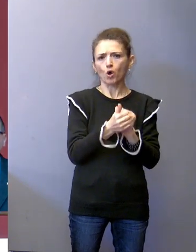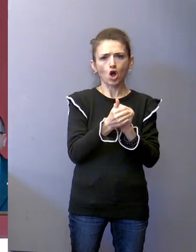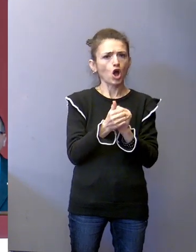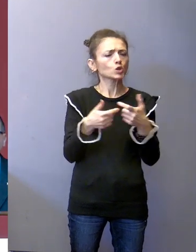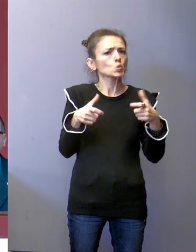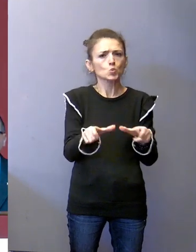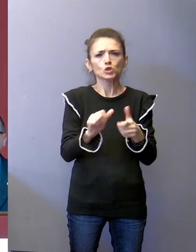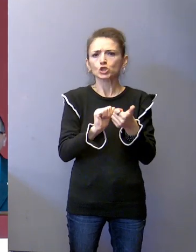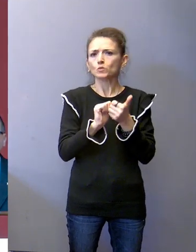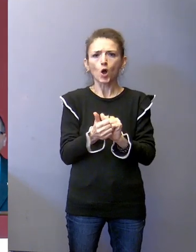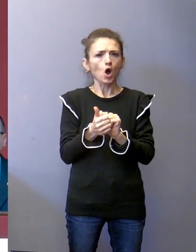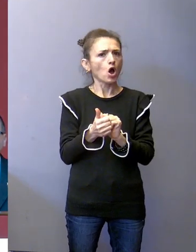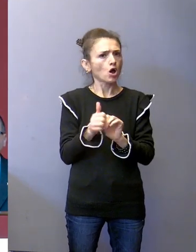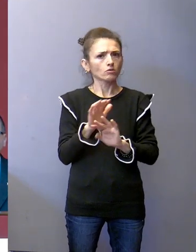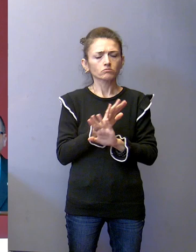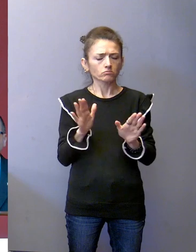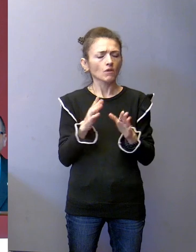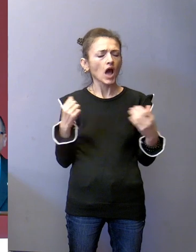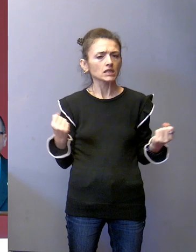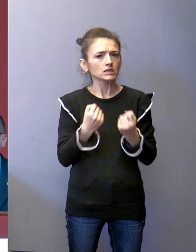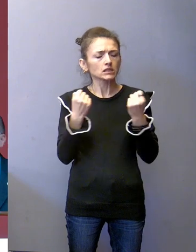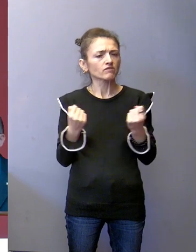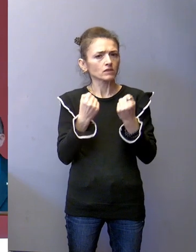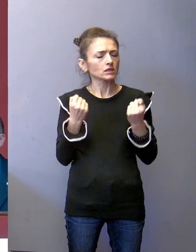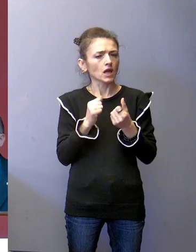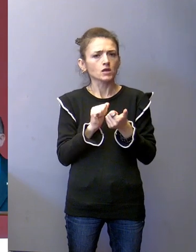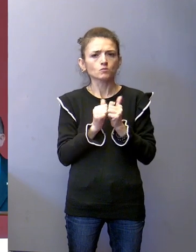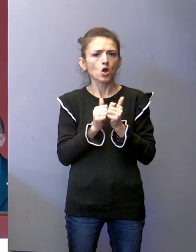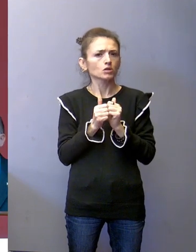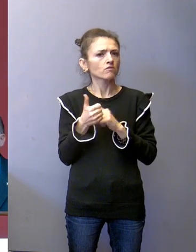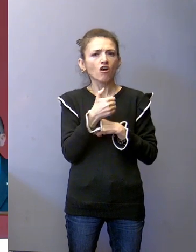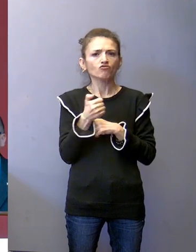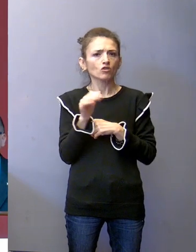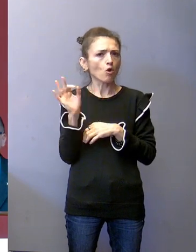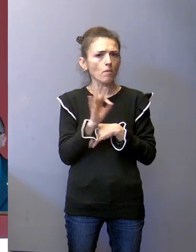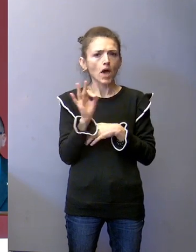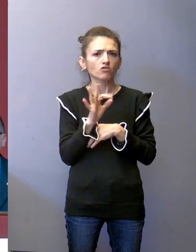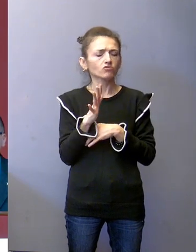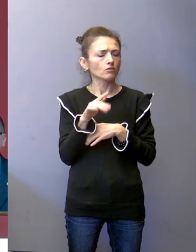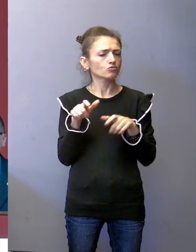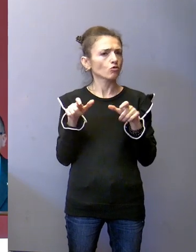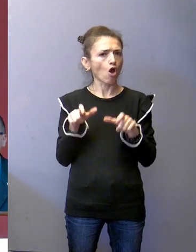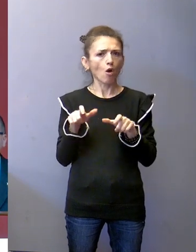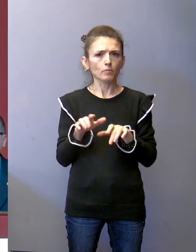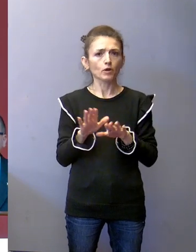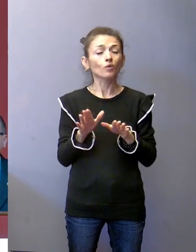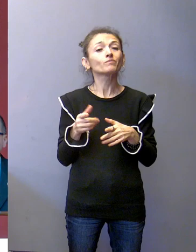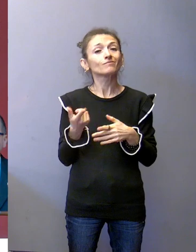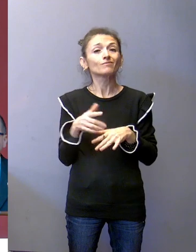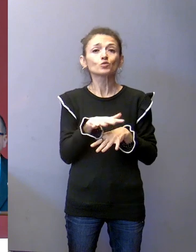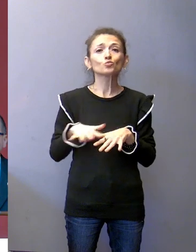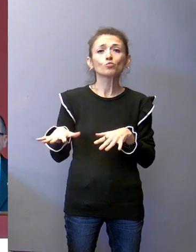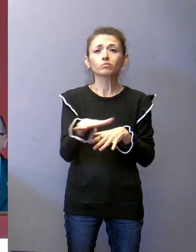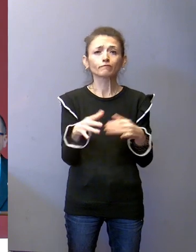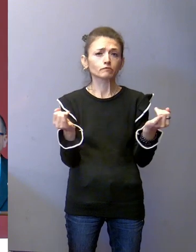punto esclusivamente negatività sportiva in modo assolutamente vincolante Quindi anche peraltro diciamo sulla superficie